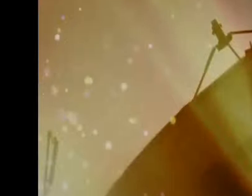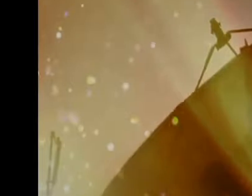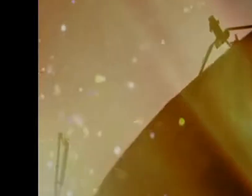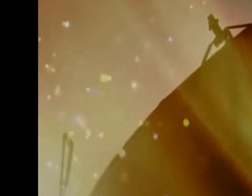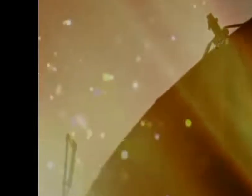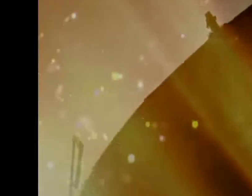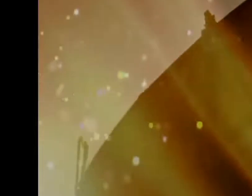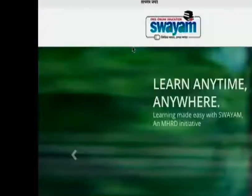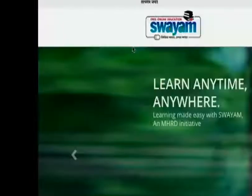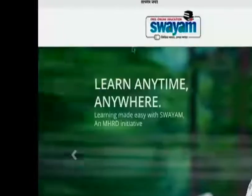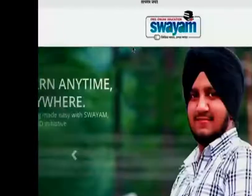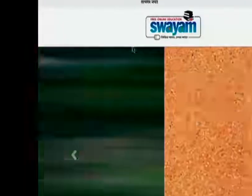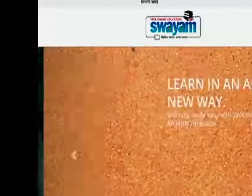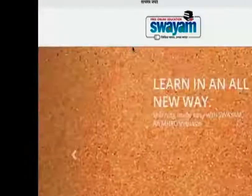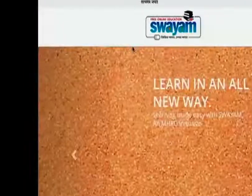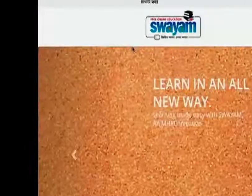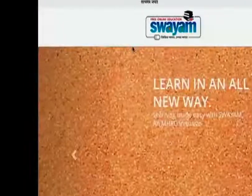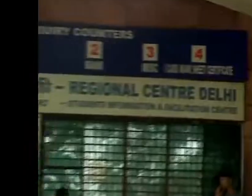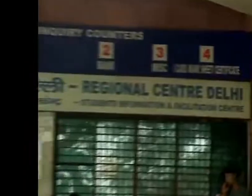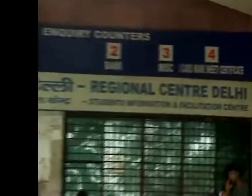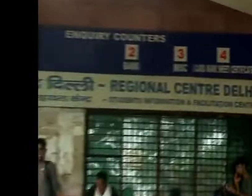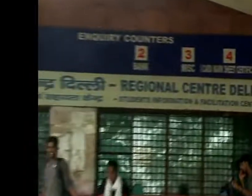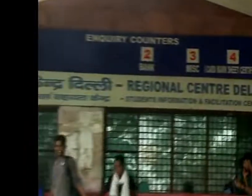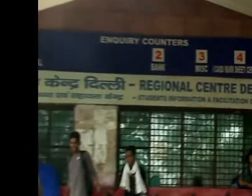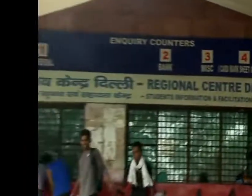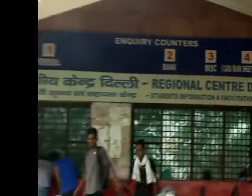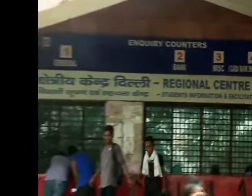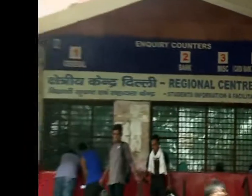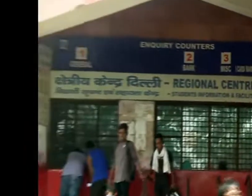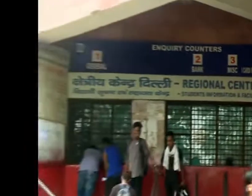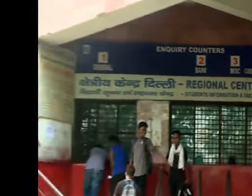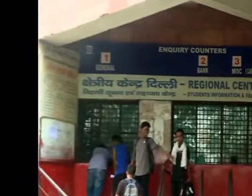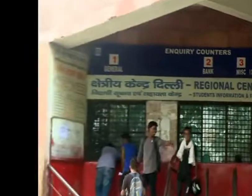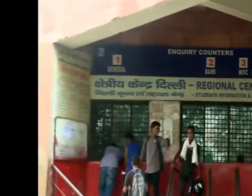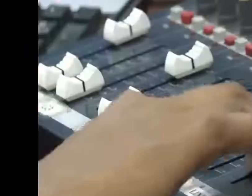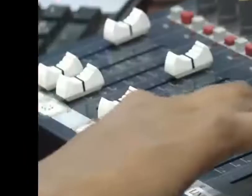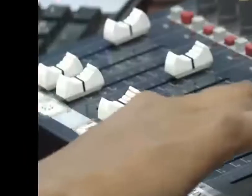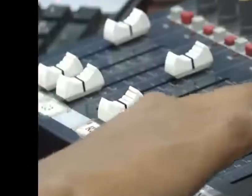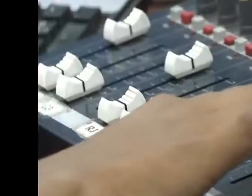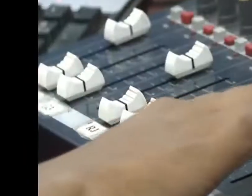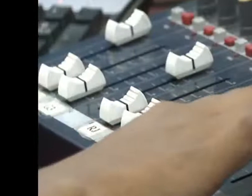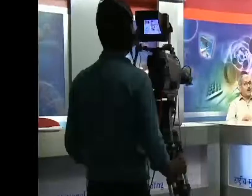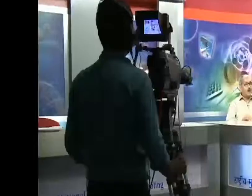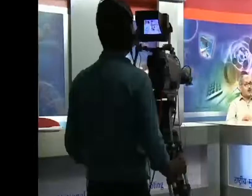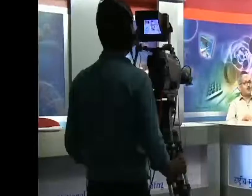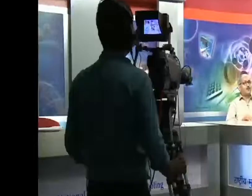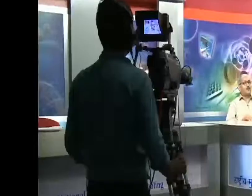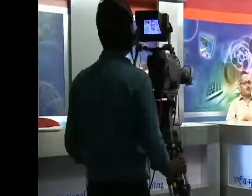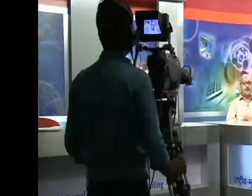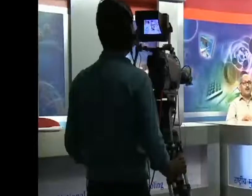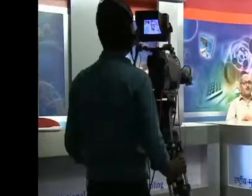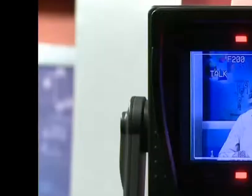चाहा केंद्र चुने, हम अपना दीपक स्वयं बने,